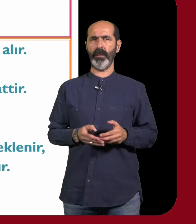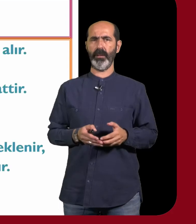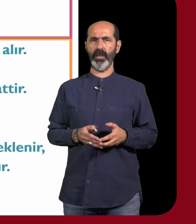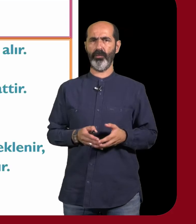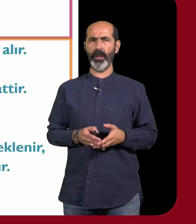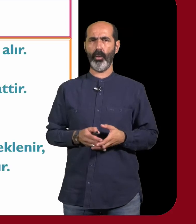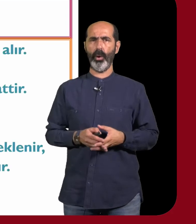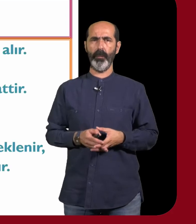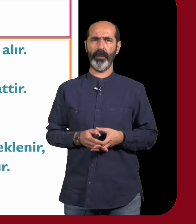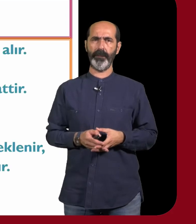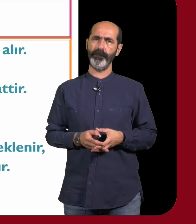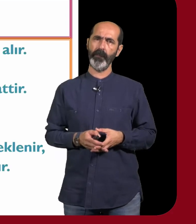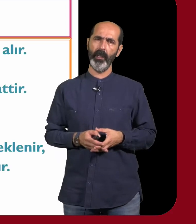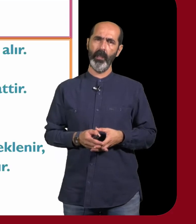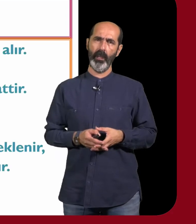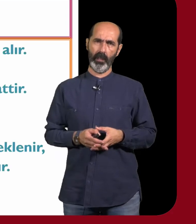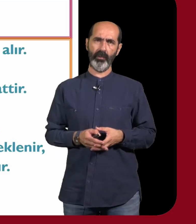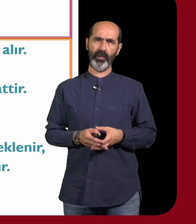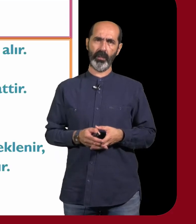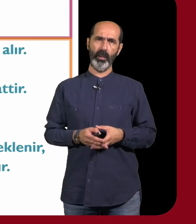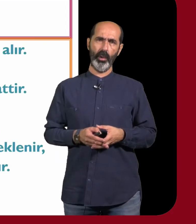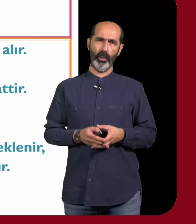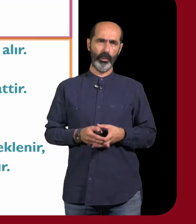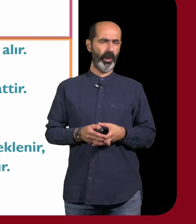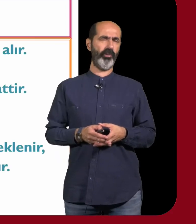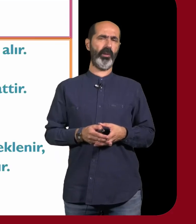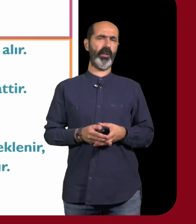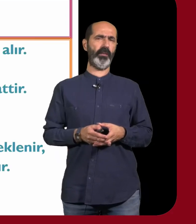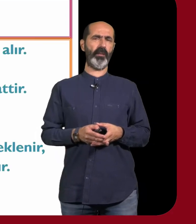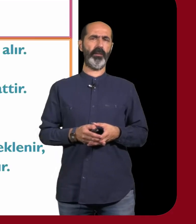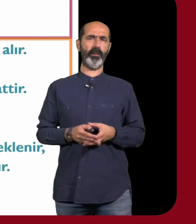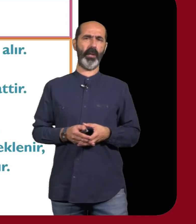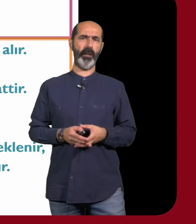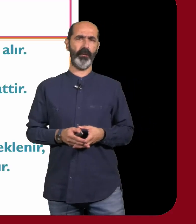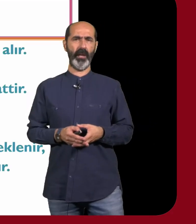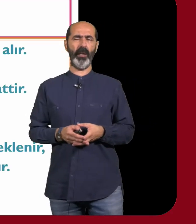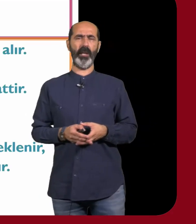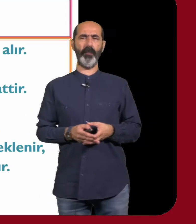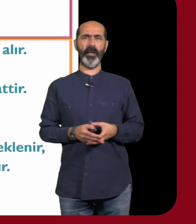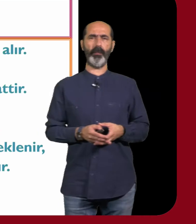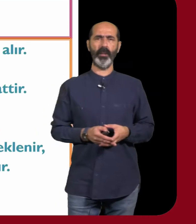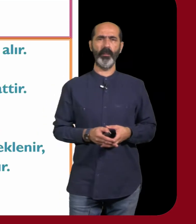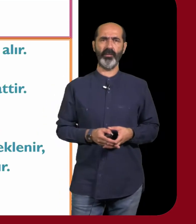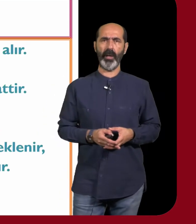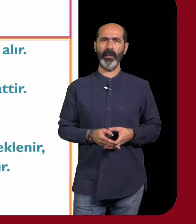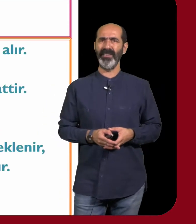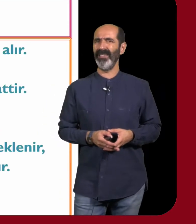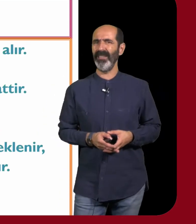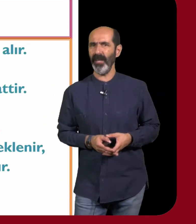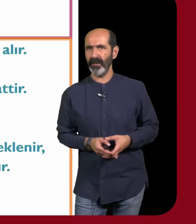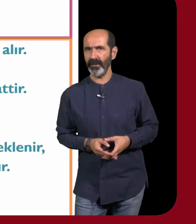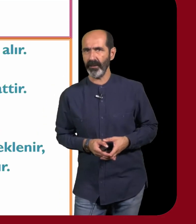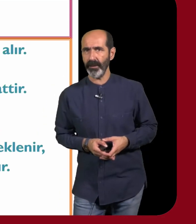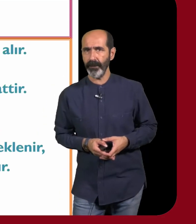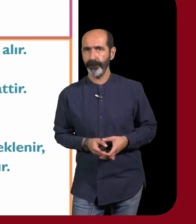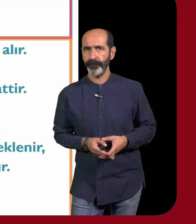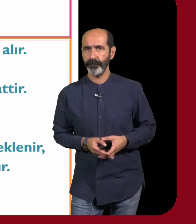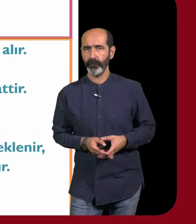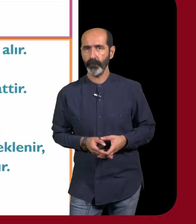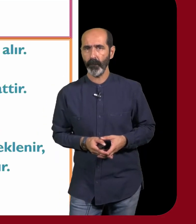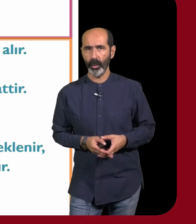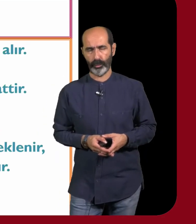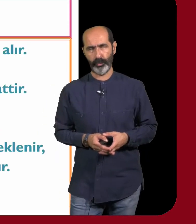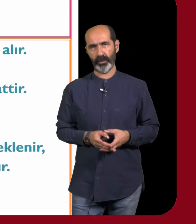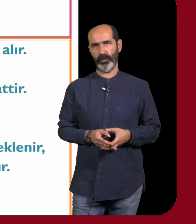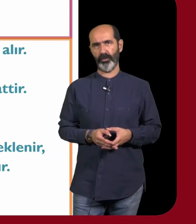bahsetmeden geçmek olmaz arkadaş at Güneş yılı esasına göre değerlenme yaptığımızda yıl ne kadar